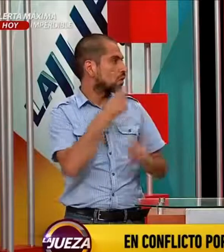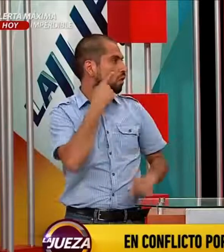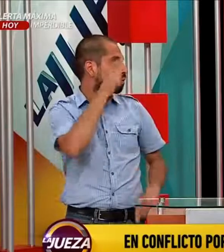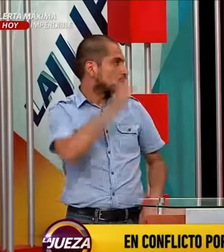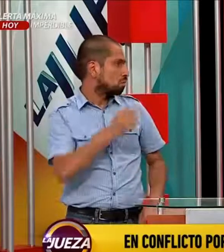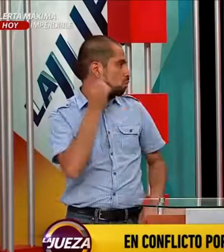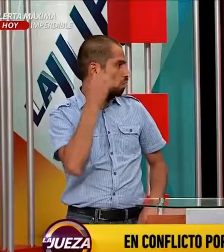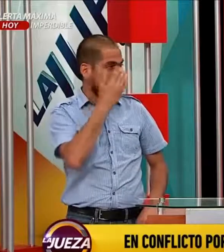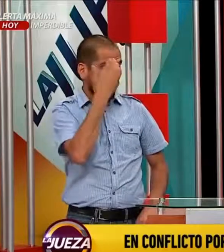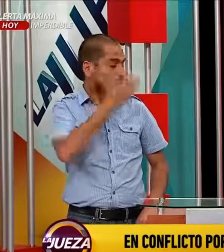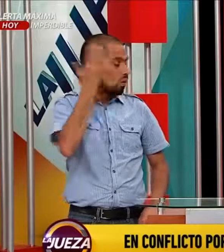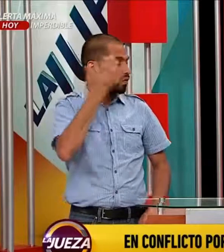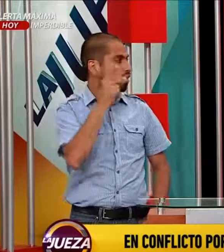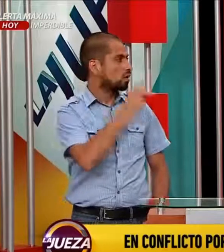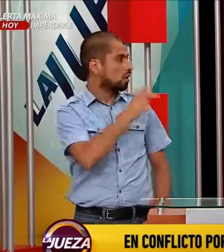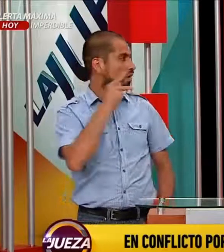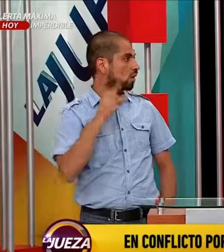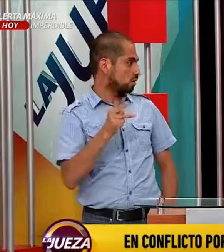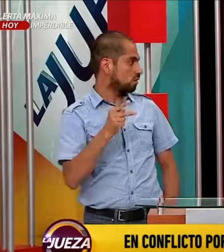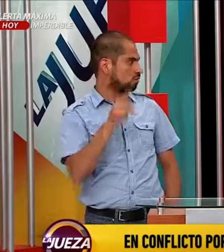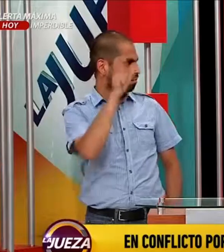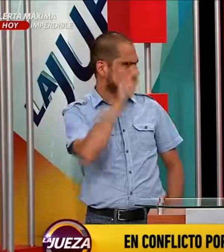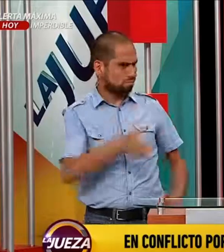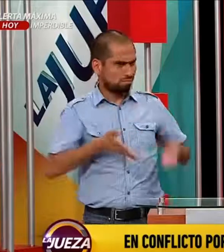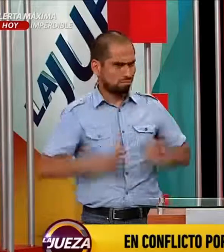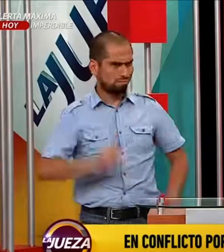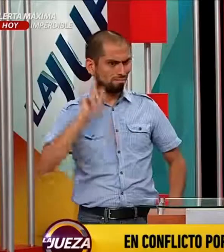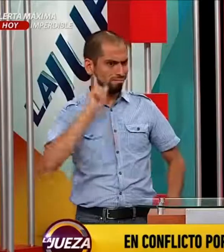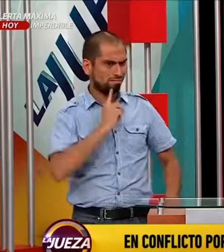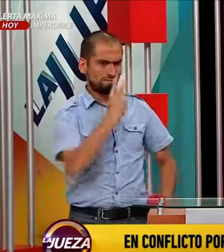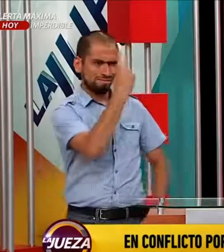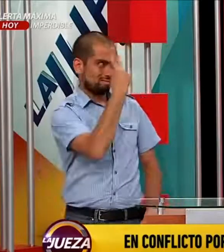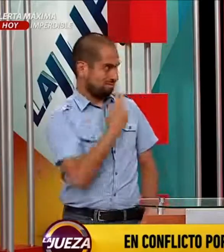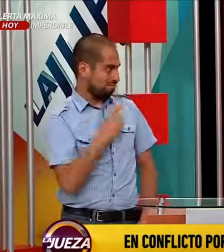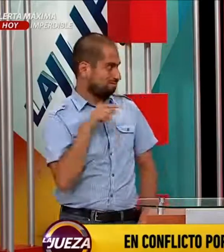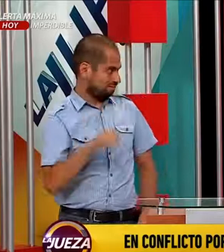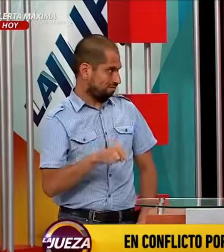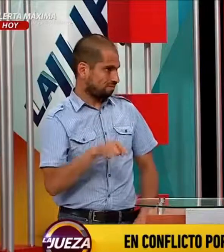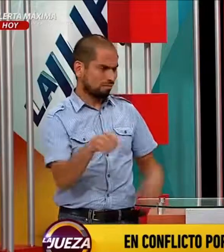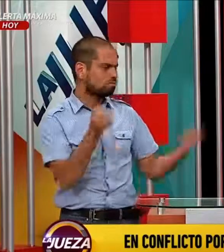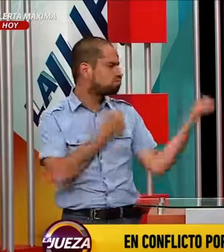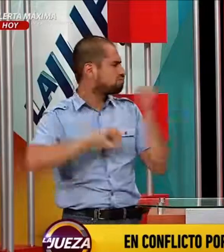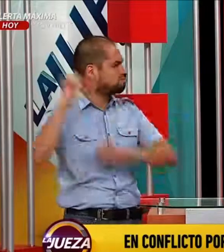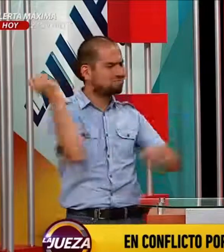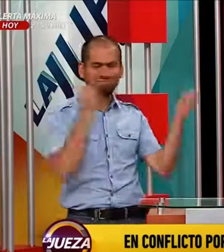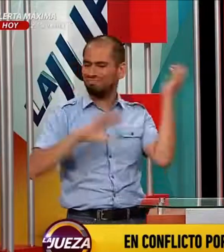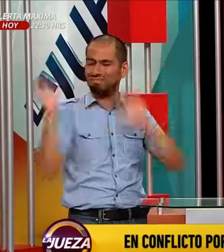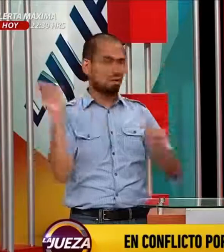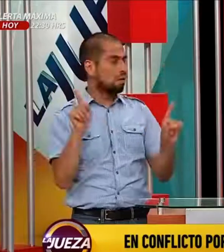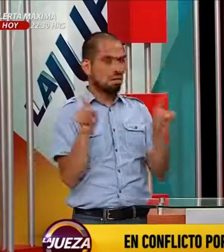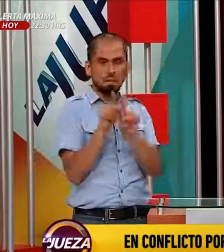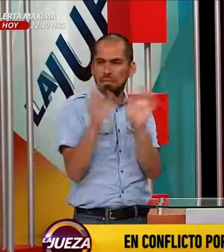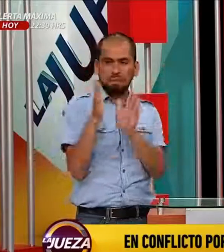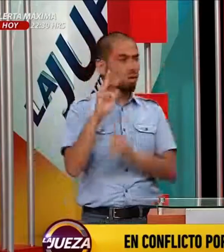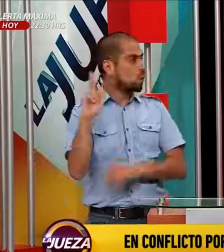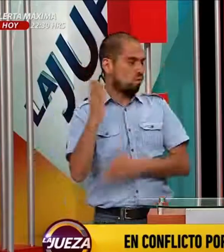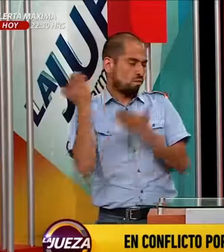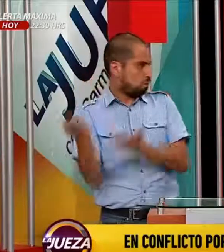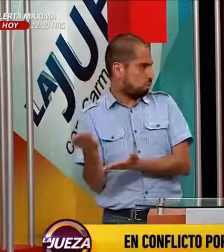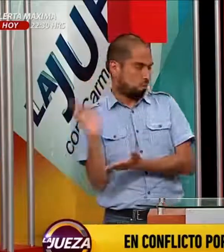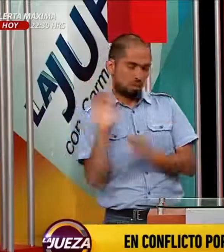realidad, yo quiero solamente en resumen decir que hay una persona muy famosa, Helen Keller, que nació sordo y ciega. Hace mucho tiempo fue